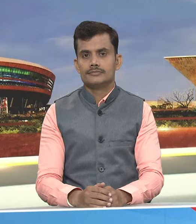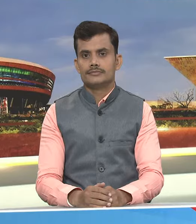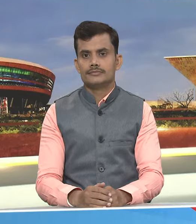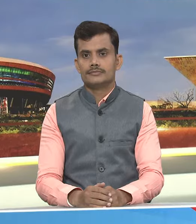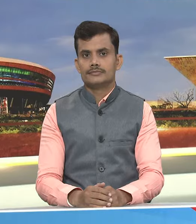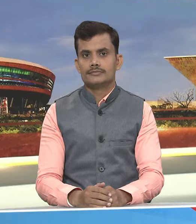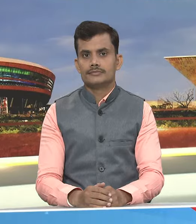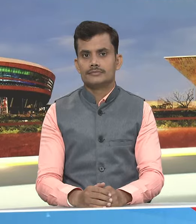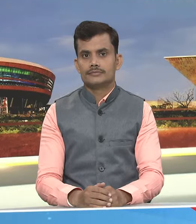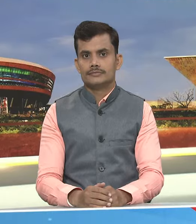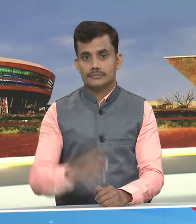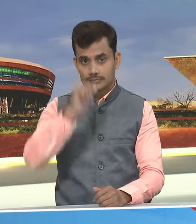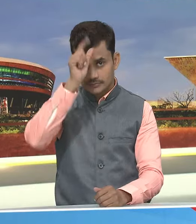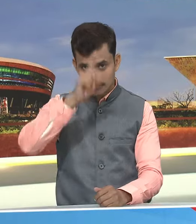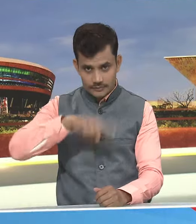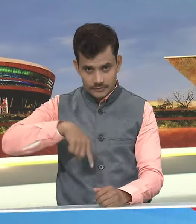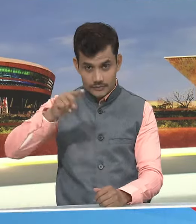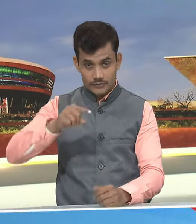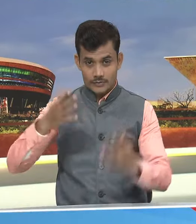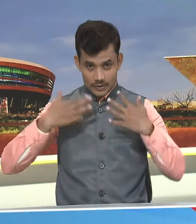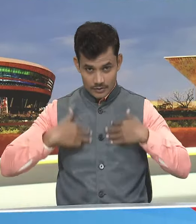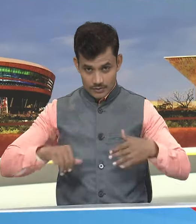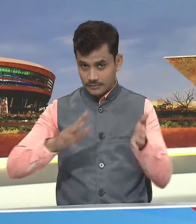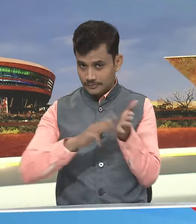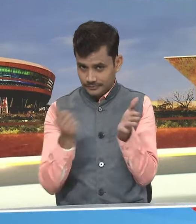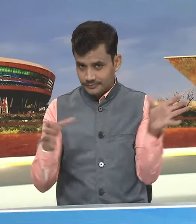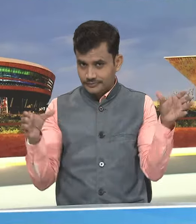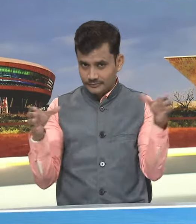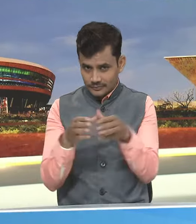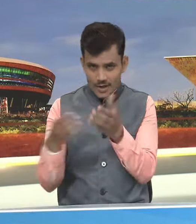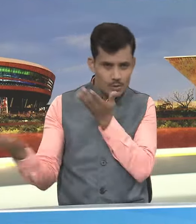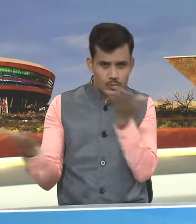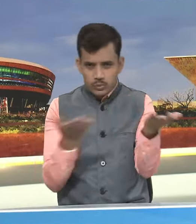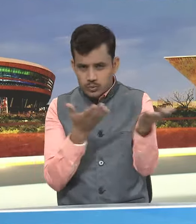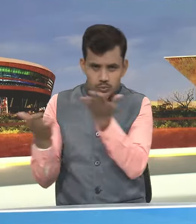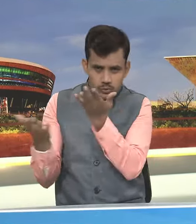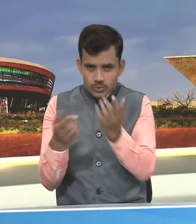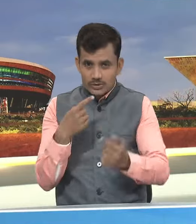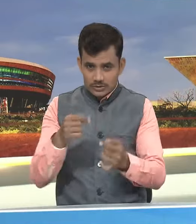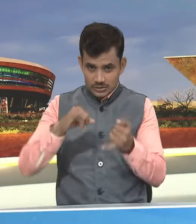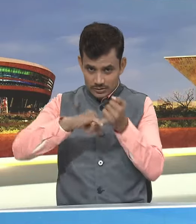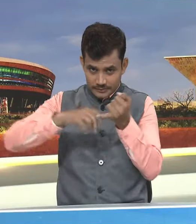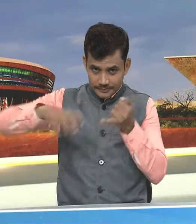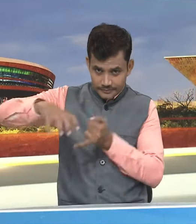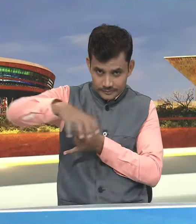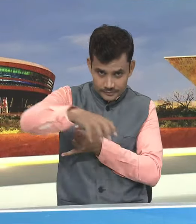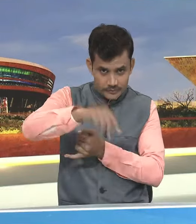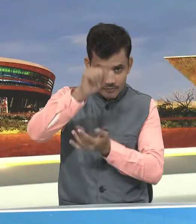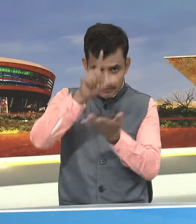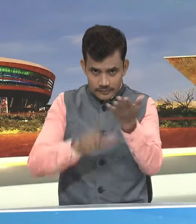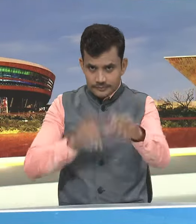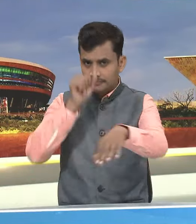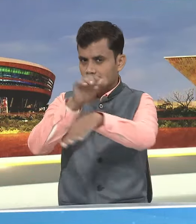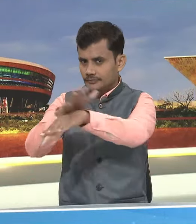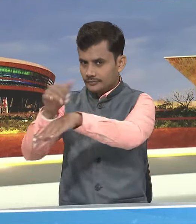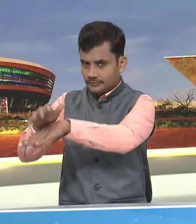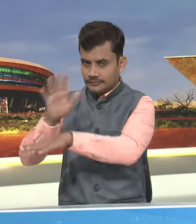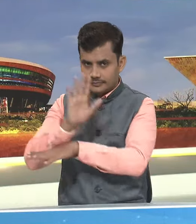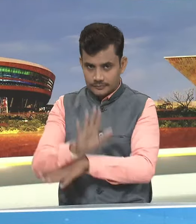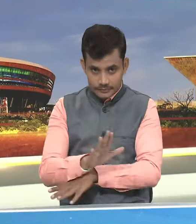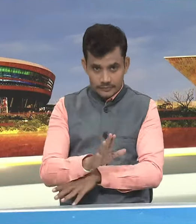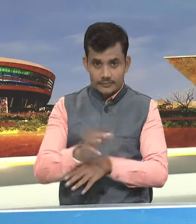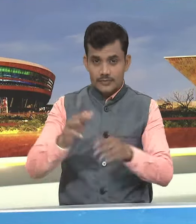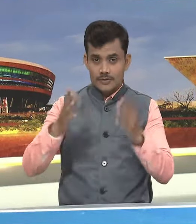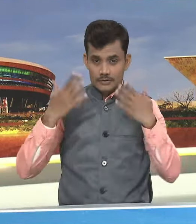था वहीं केंद्रीय स्वास्थ्य मंत्रालय ने वायु प्रदूषण को लेकर राज्यों को एडवाइजरी जारी की है